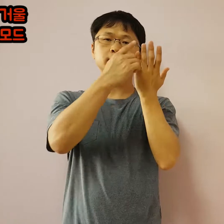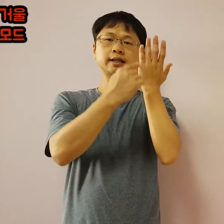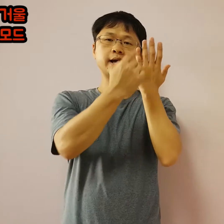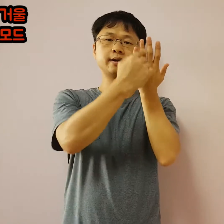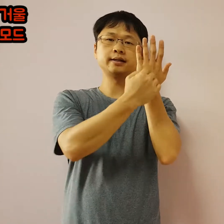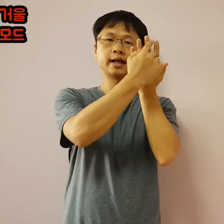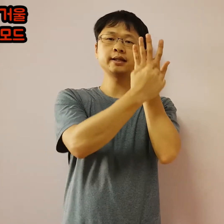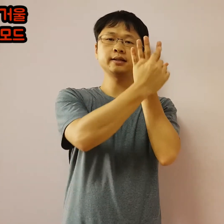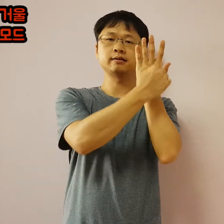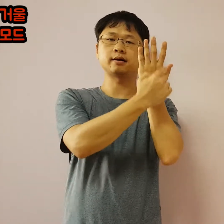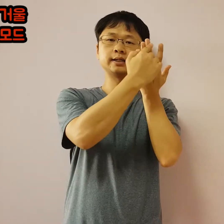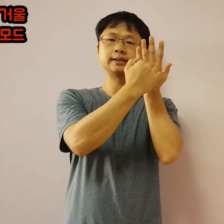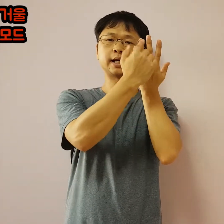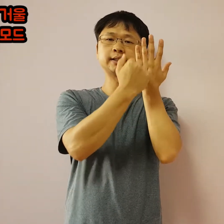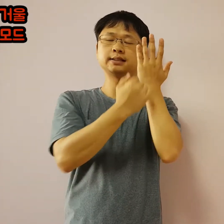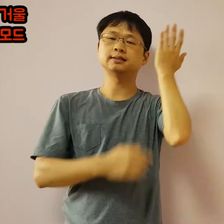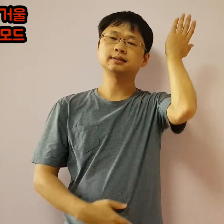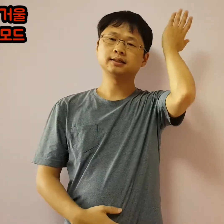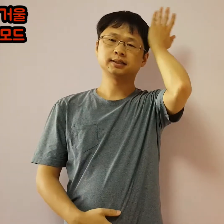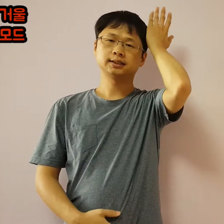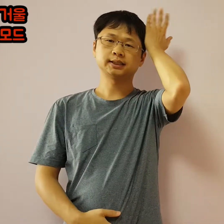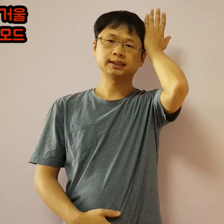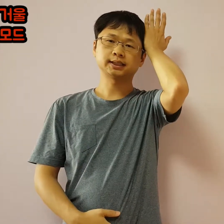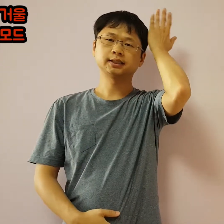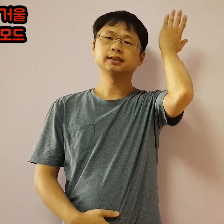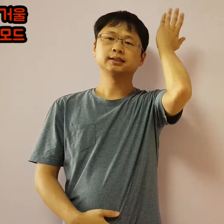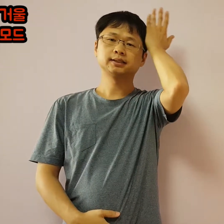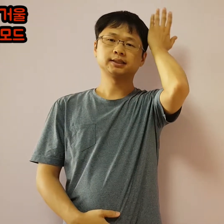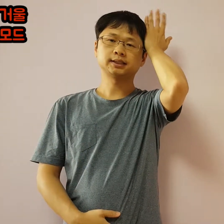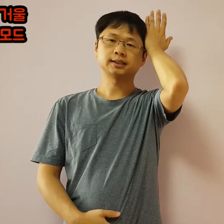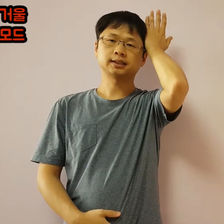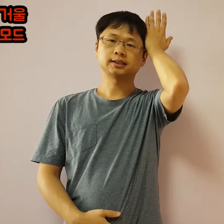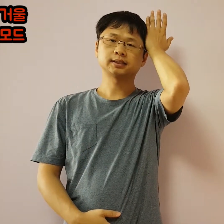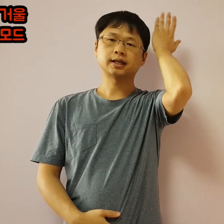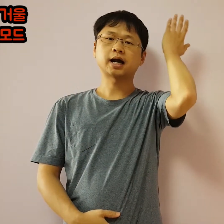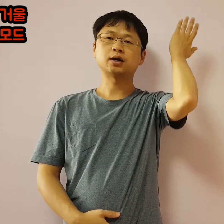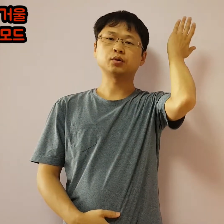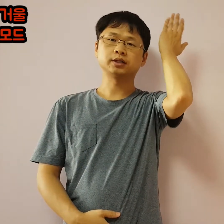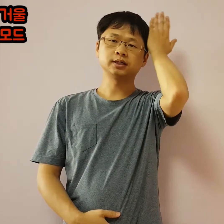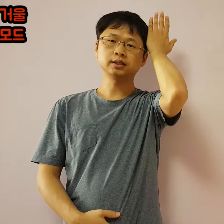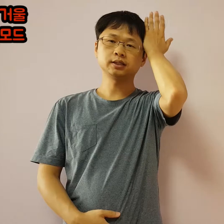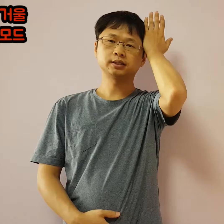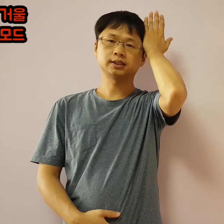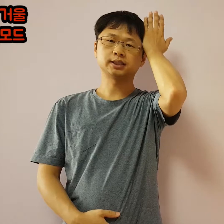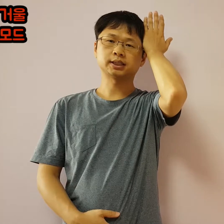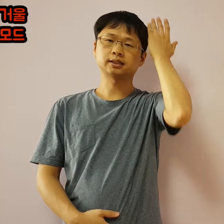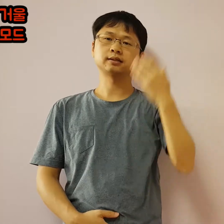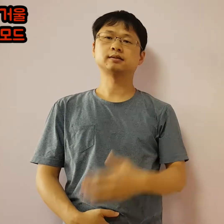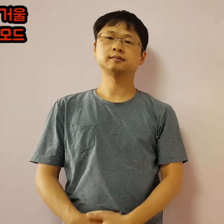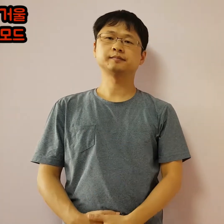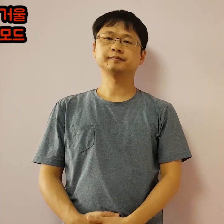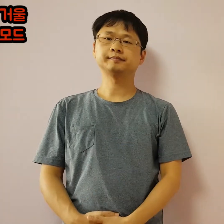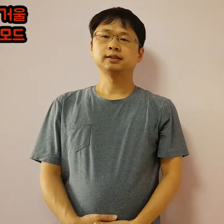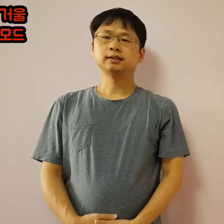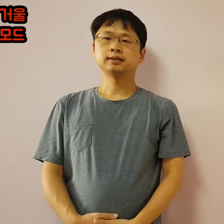들어있는 나열된 여러 가지 사실들, 지식, 내가 알고 있는 지식. 자,